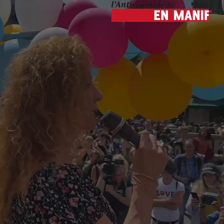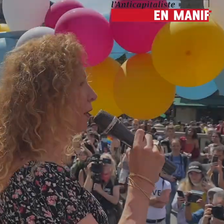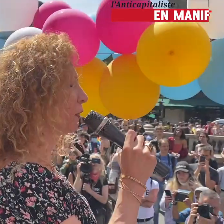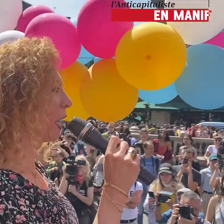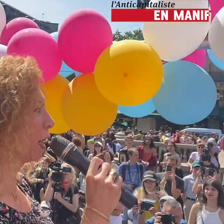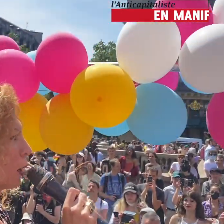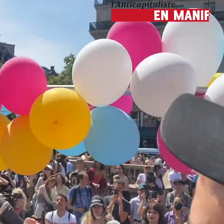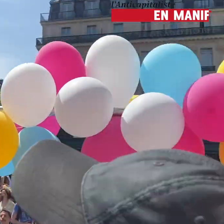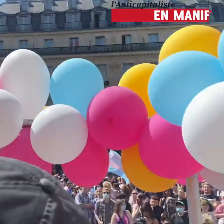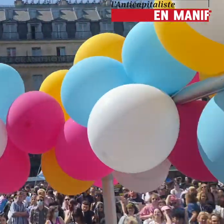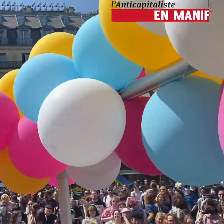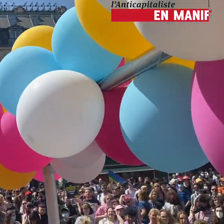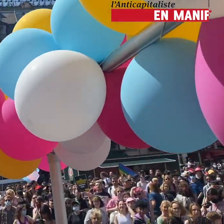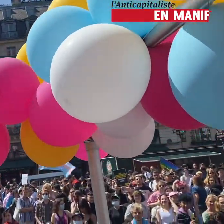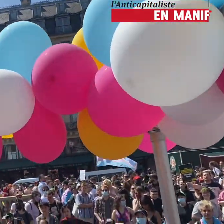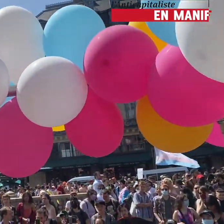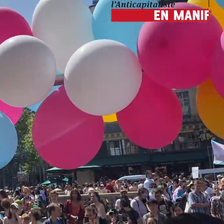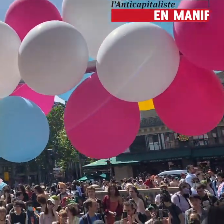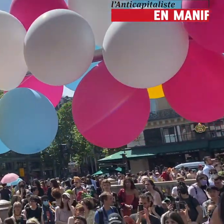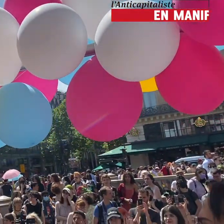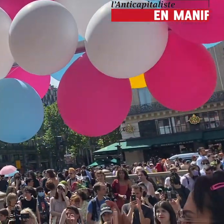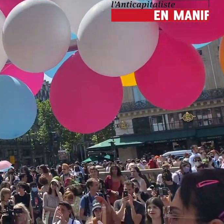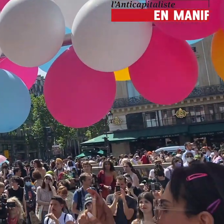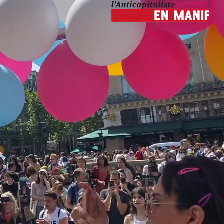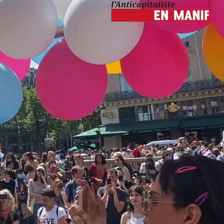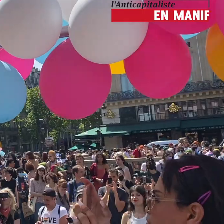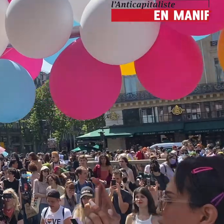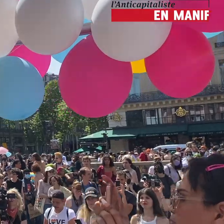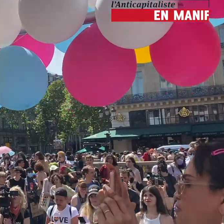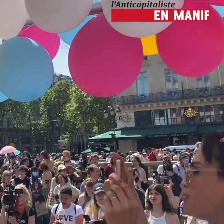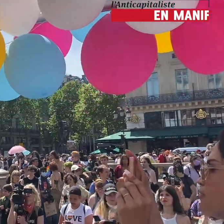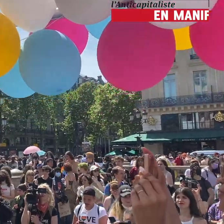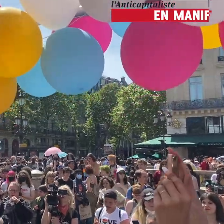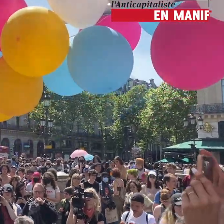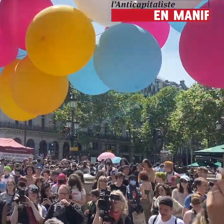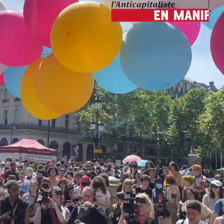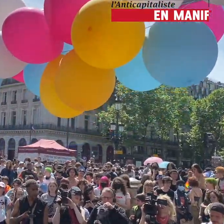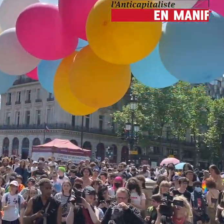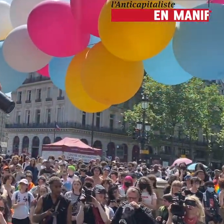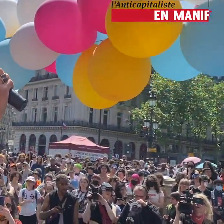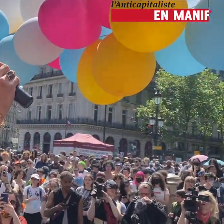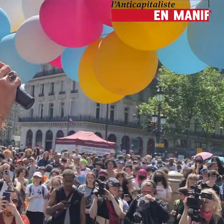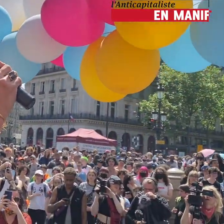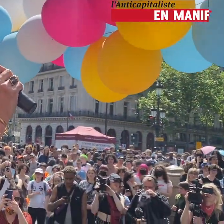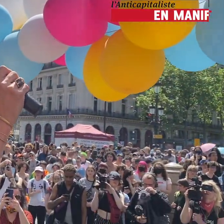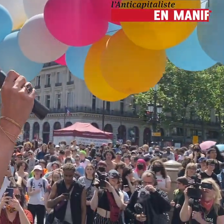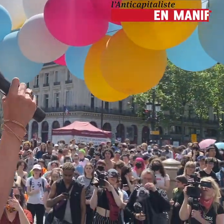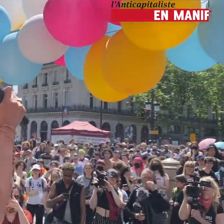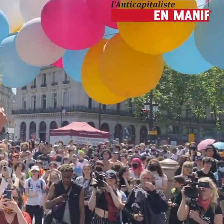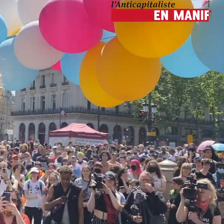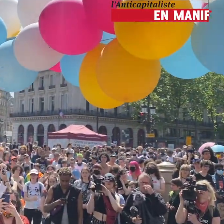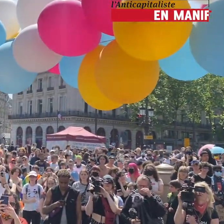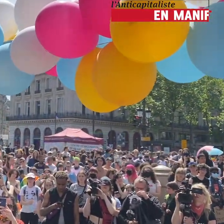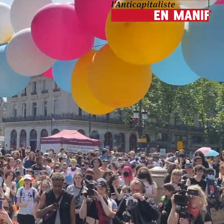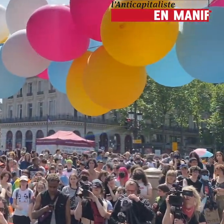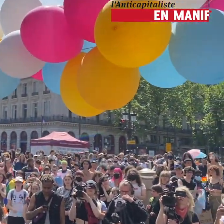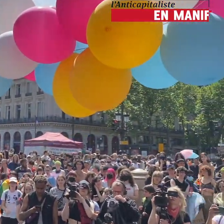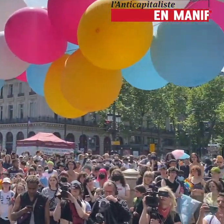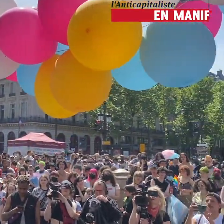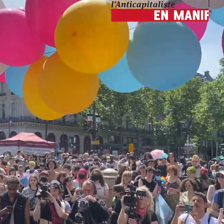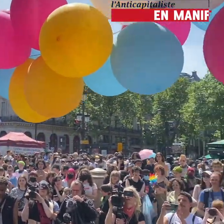Coup de France Inter 2022, après deux ans d'épidémie Covid, on est toujours là.